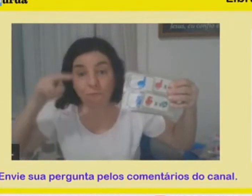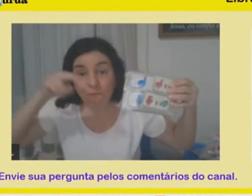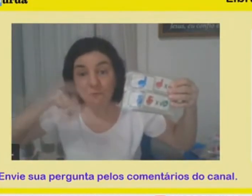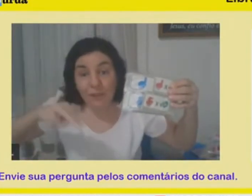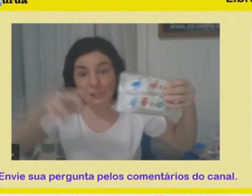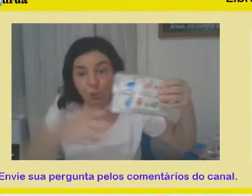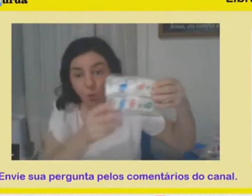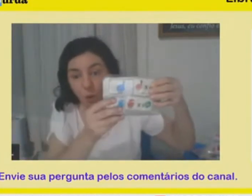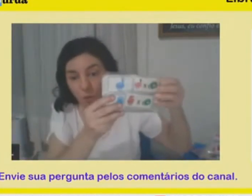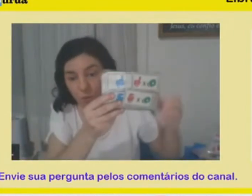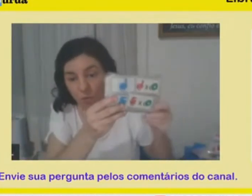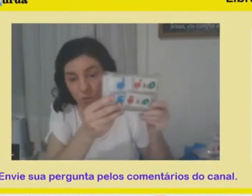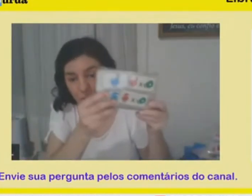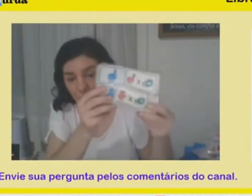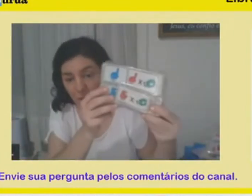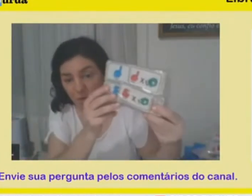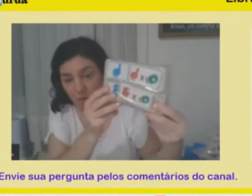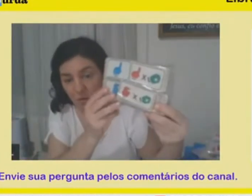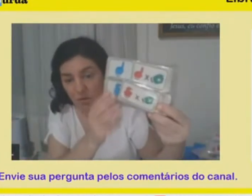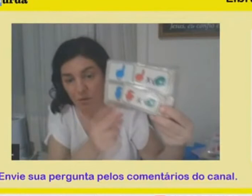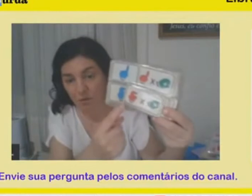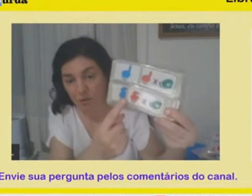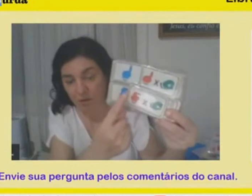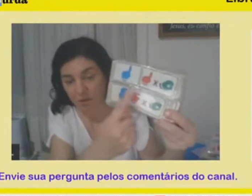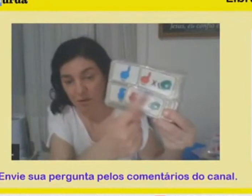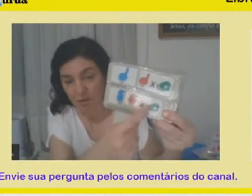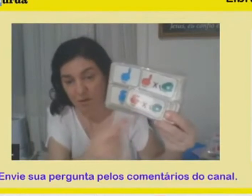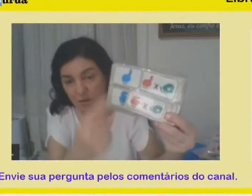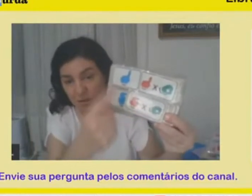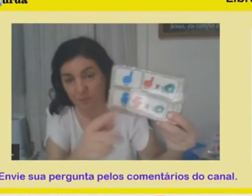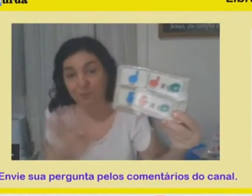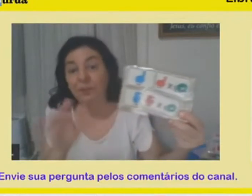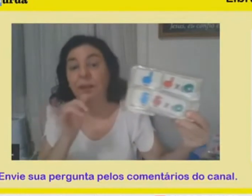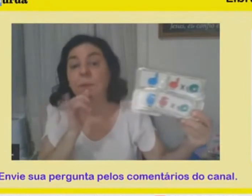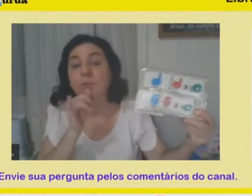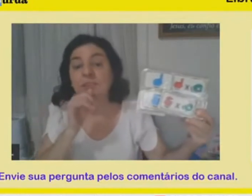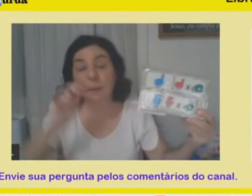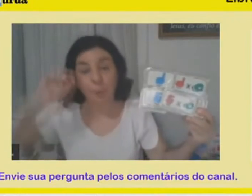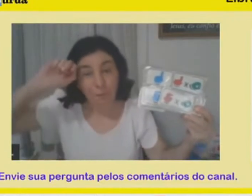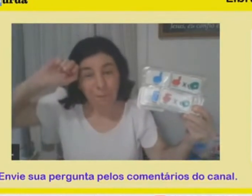Ele é colorido, ele é bem visual.